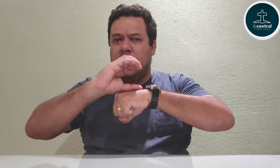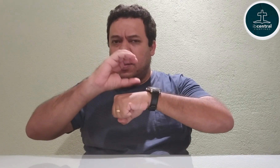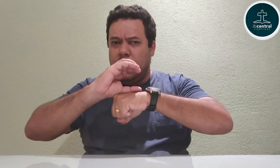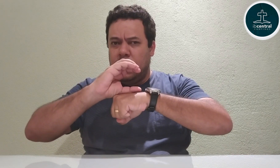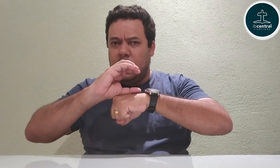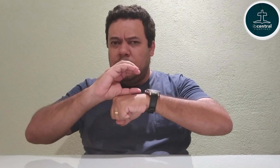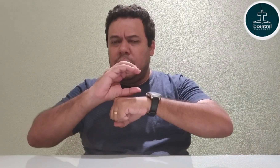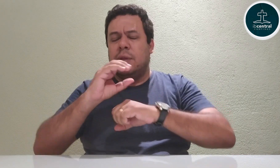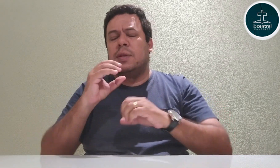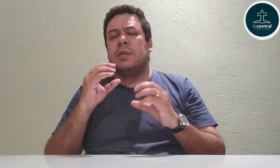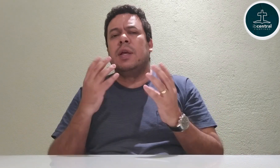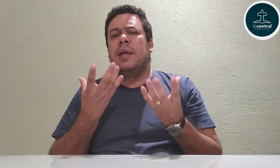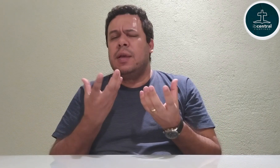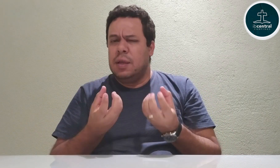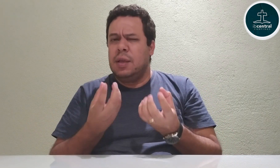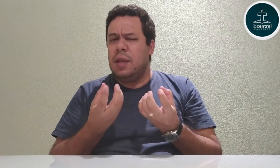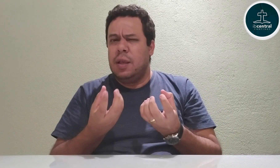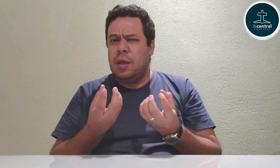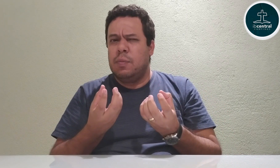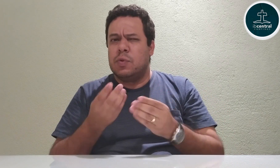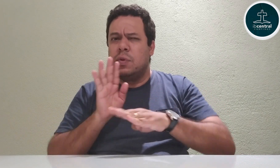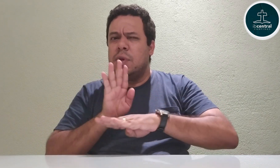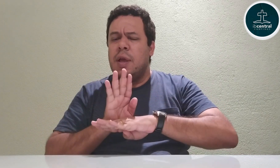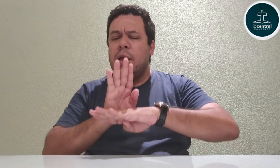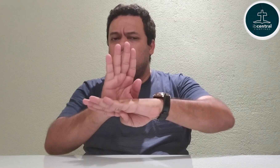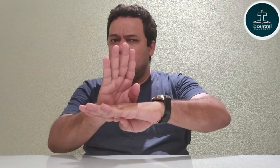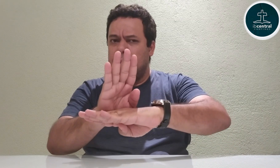Nós, da Igreja Batista Central de Campinas,